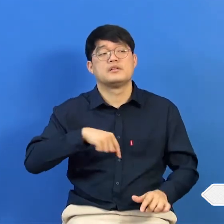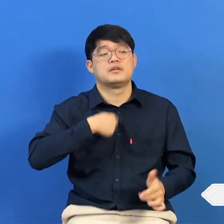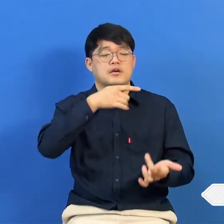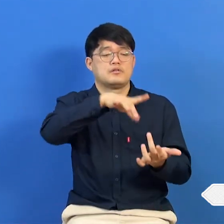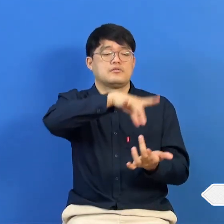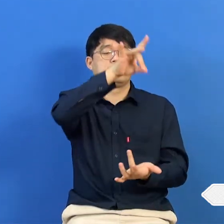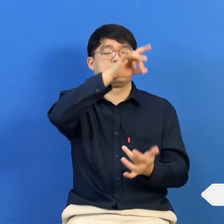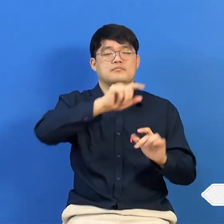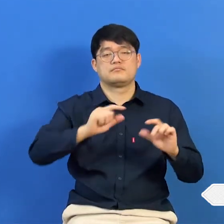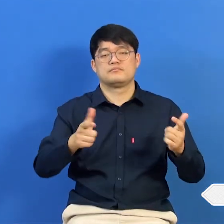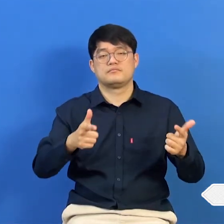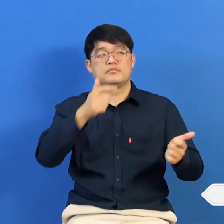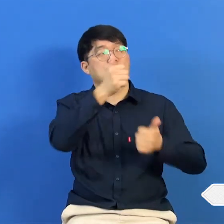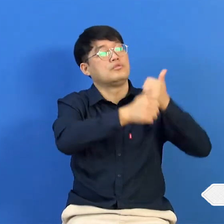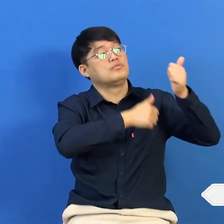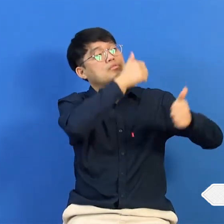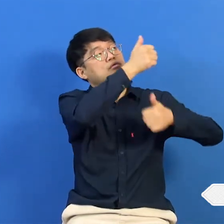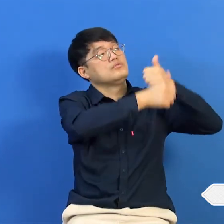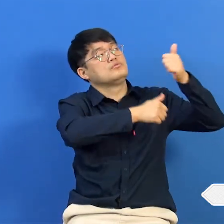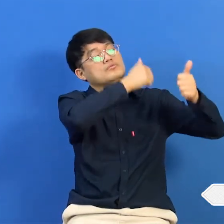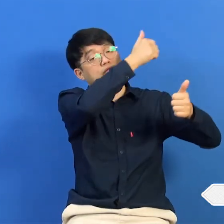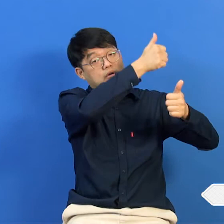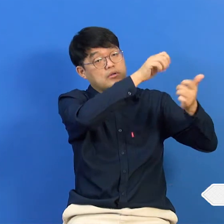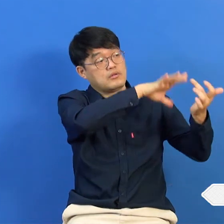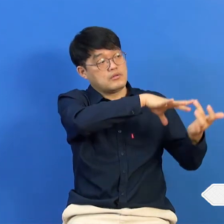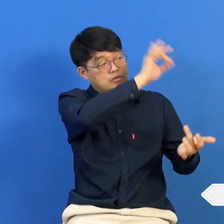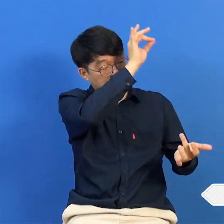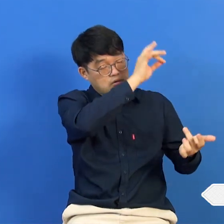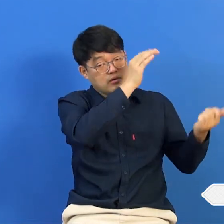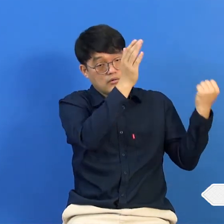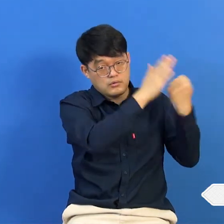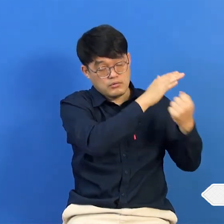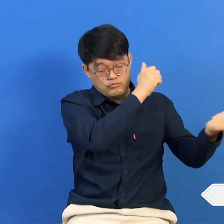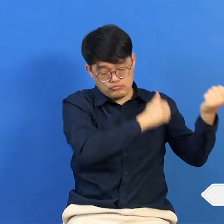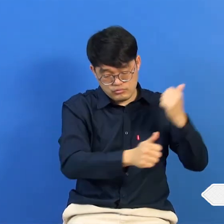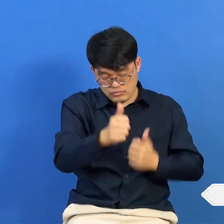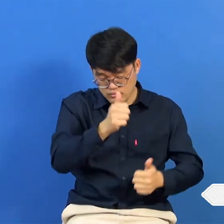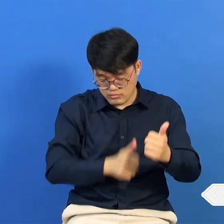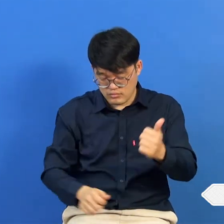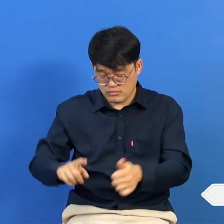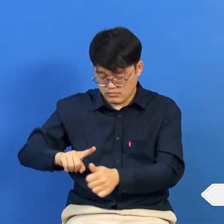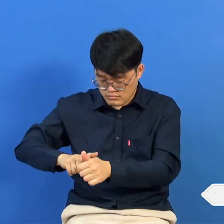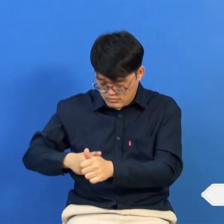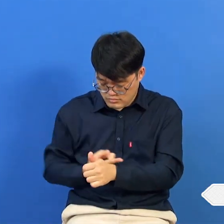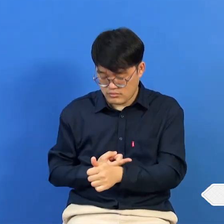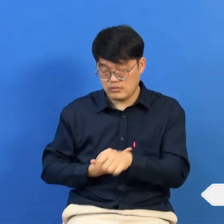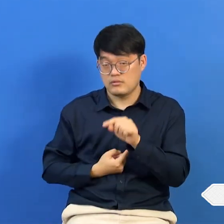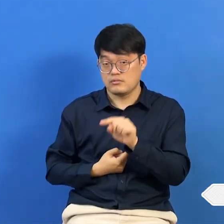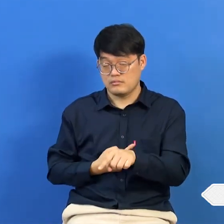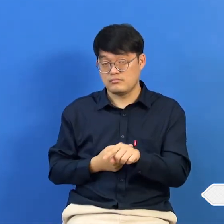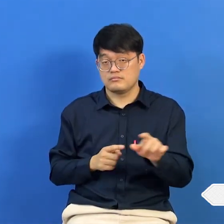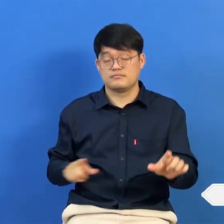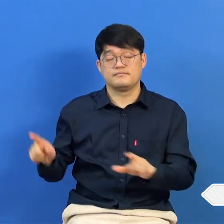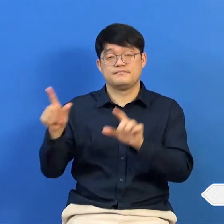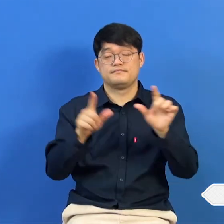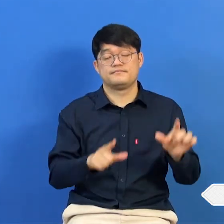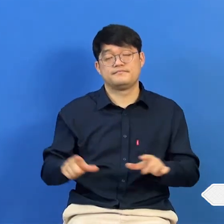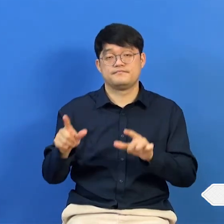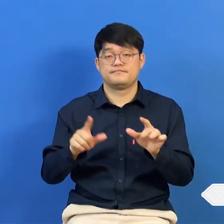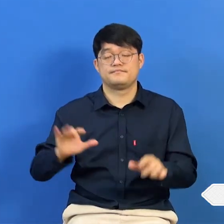선택이 아닙니다. 조상이 그렇게 선택하니까 후손들은 자동적으로 운명이 그렇게 돼버렸습니다.